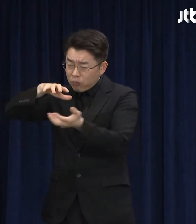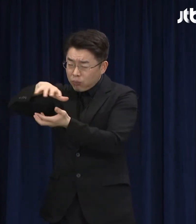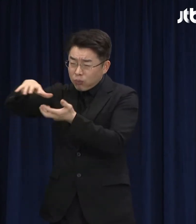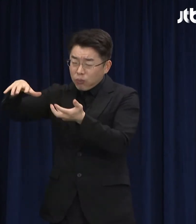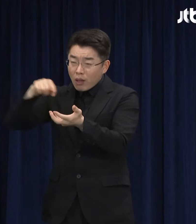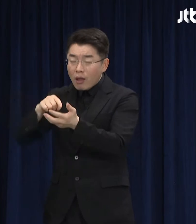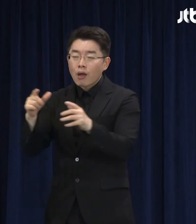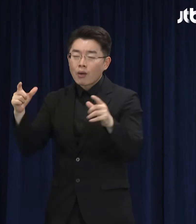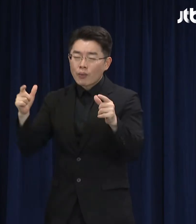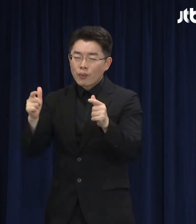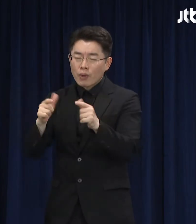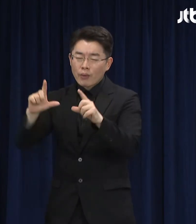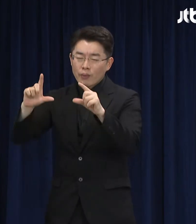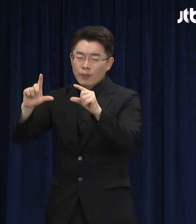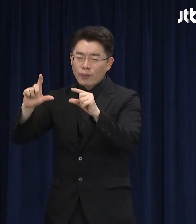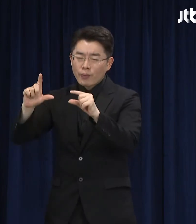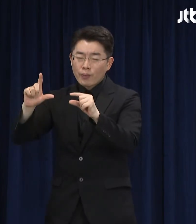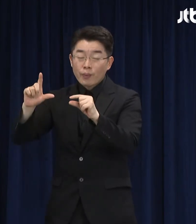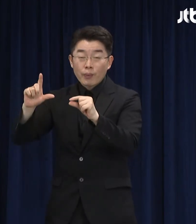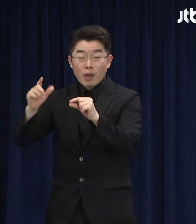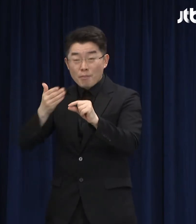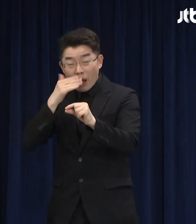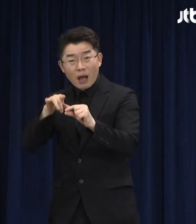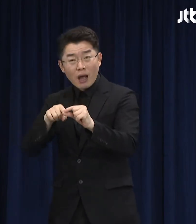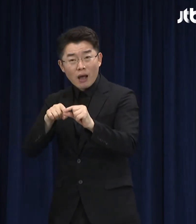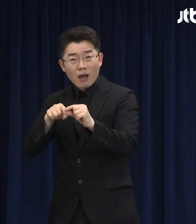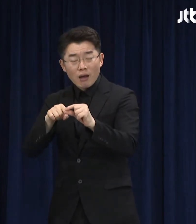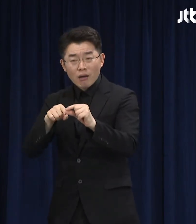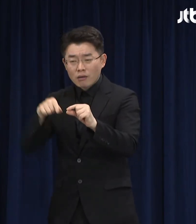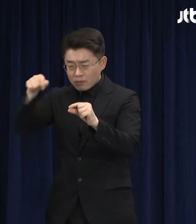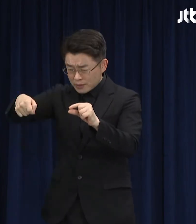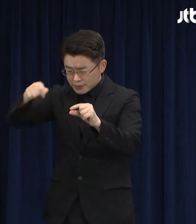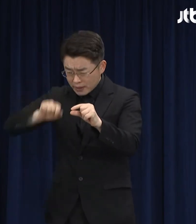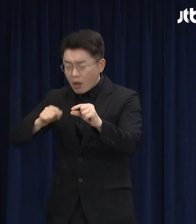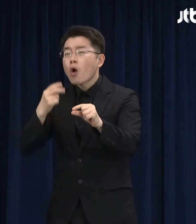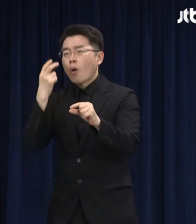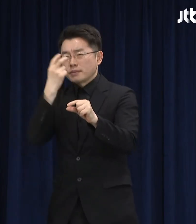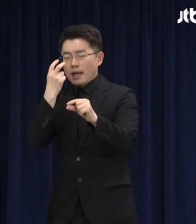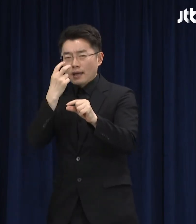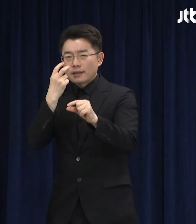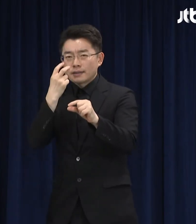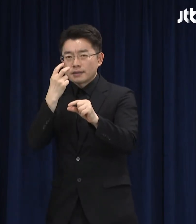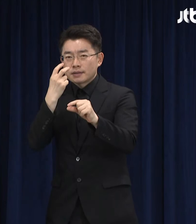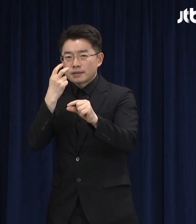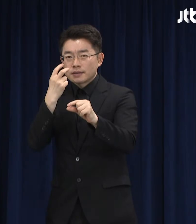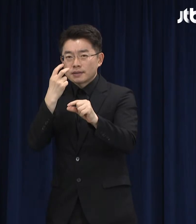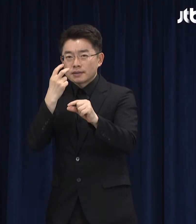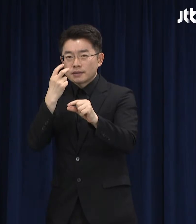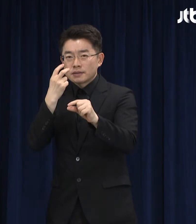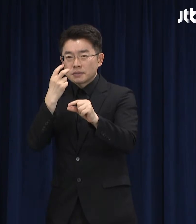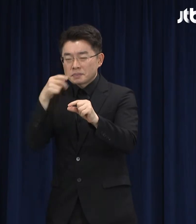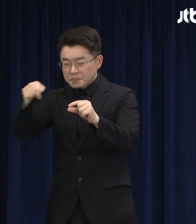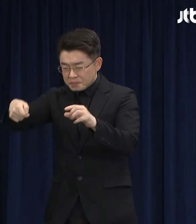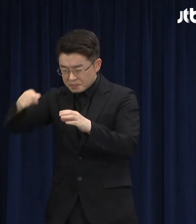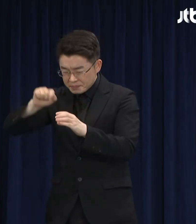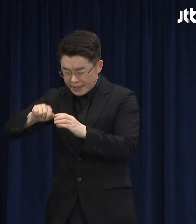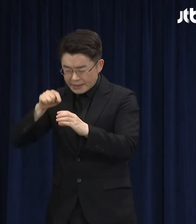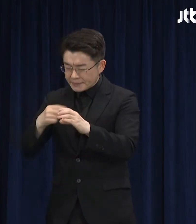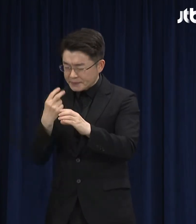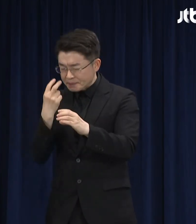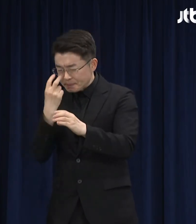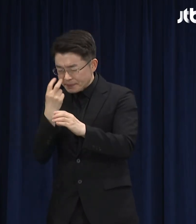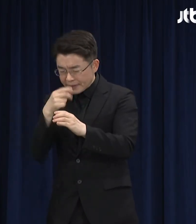삼중수소의 농도가 목표치에 맞느냐라고 하는 시료 채취를 할 텐데 그 시료 채취의 적절성에 대한